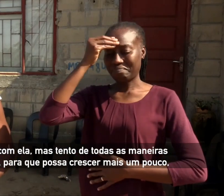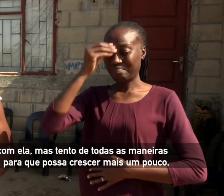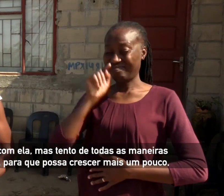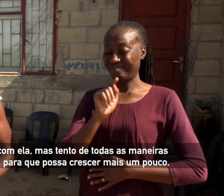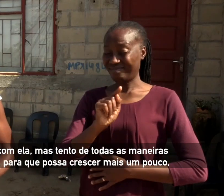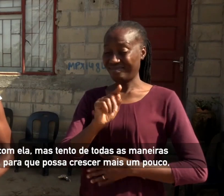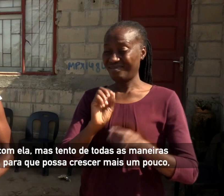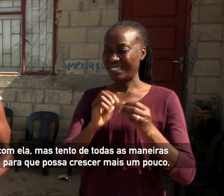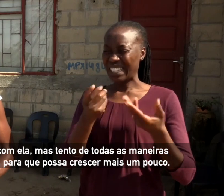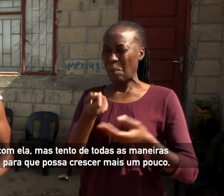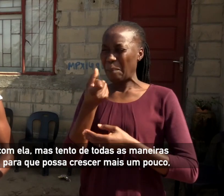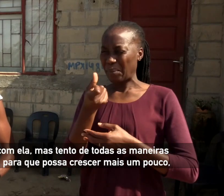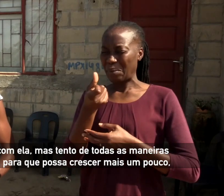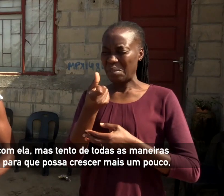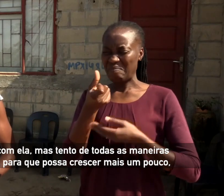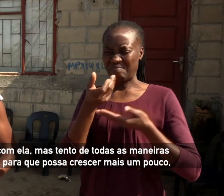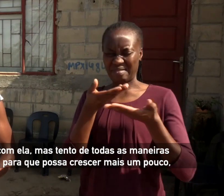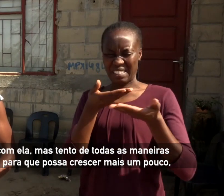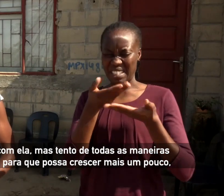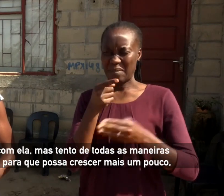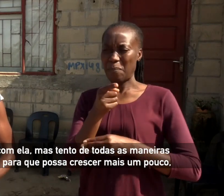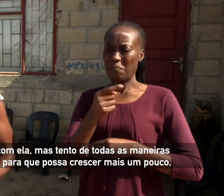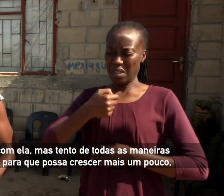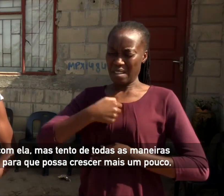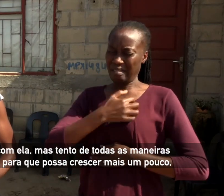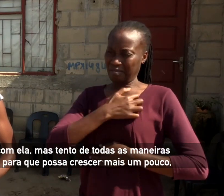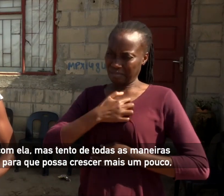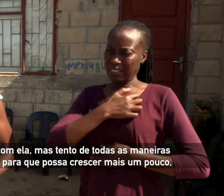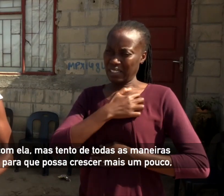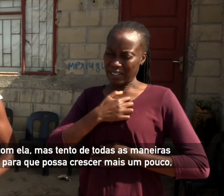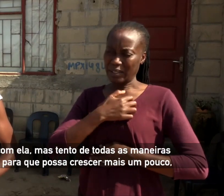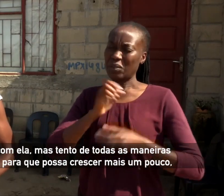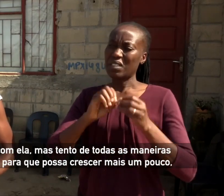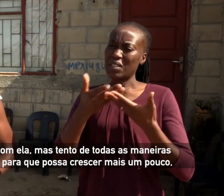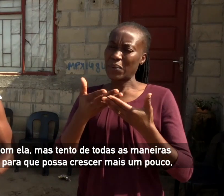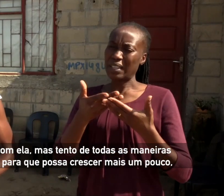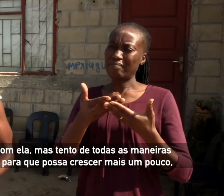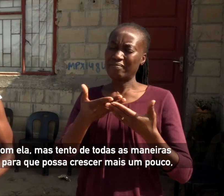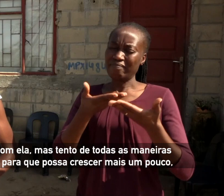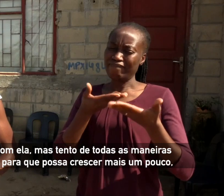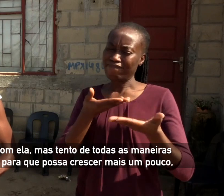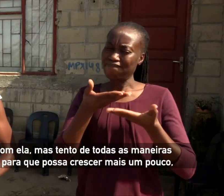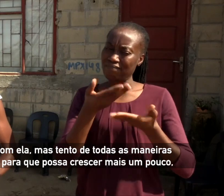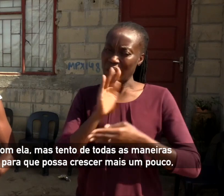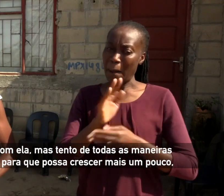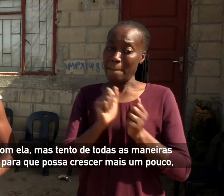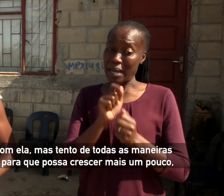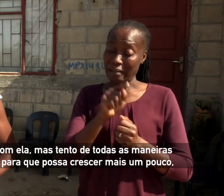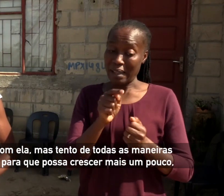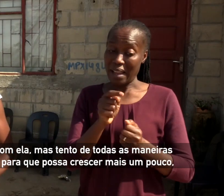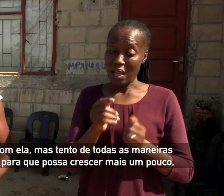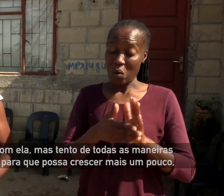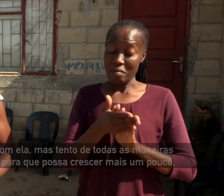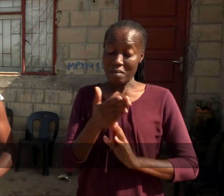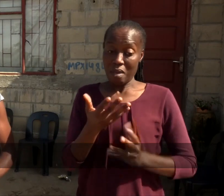falar com ela, mas tento falar de todas as maneiras para lhe intimidar, para que ela possa crescer